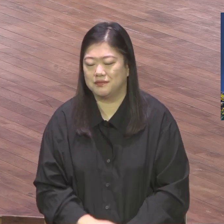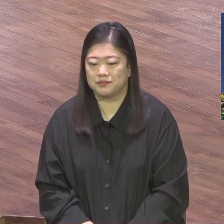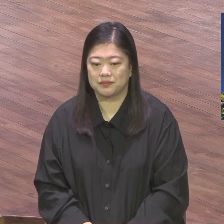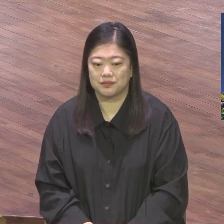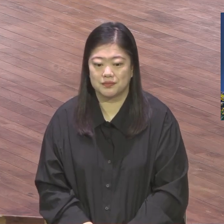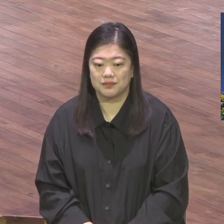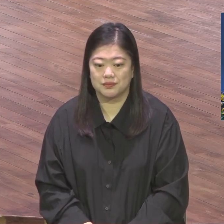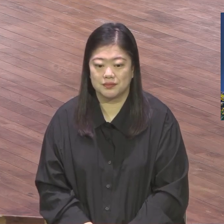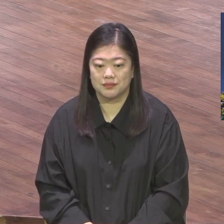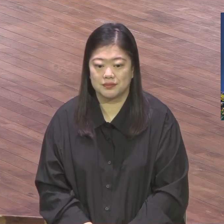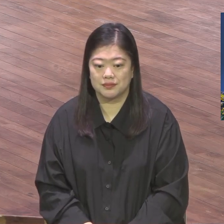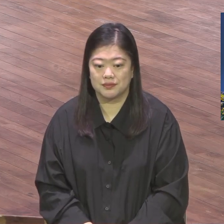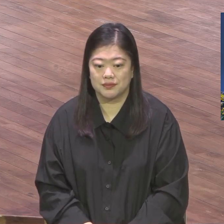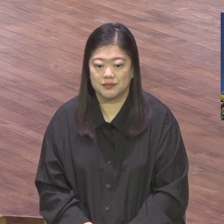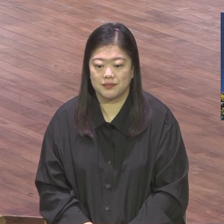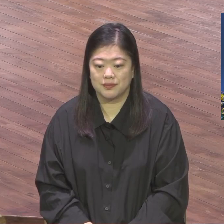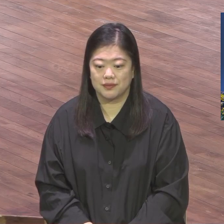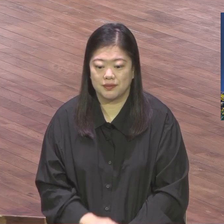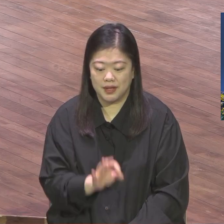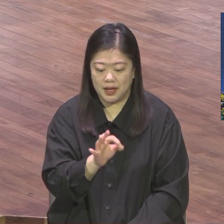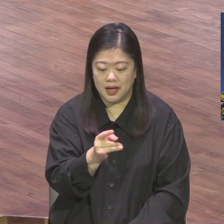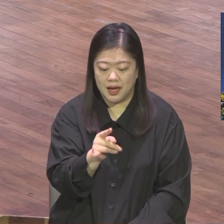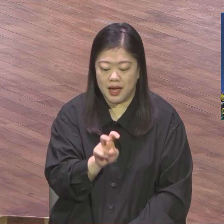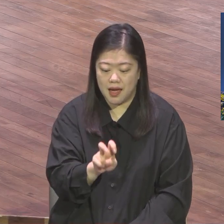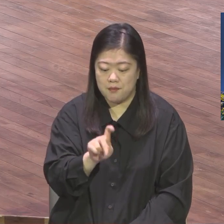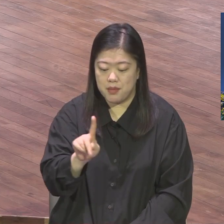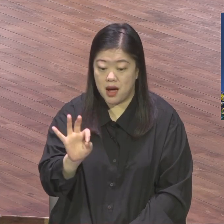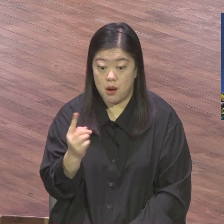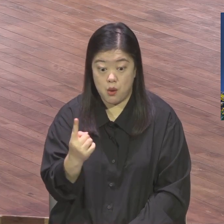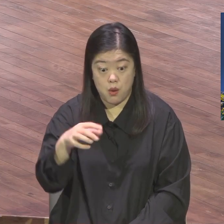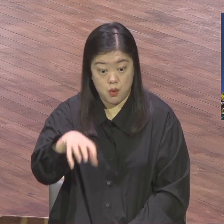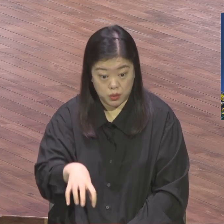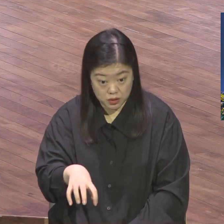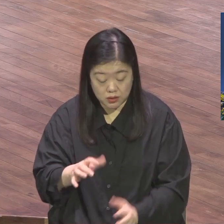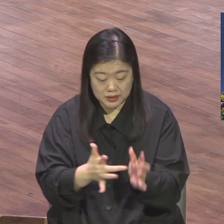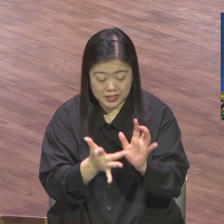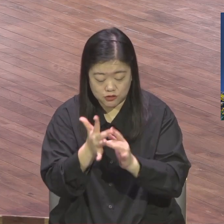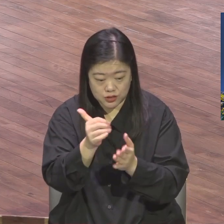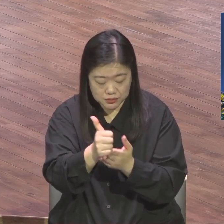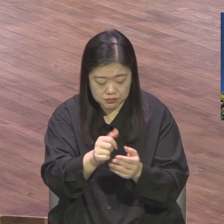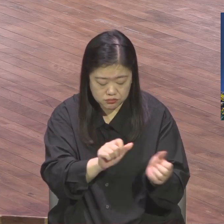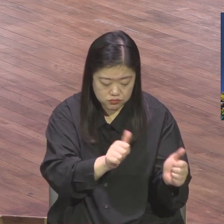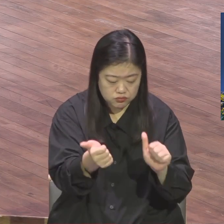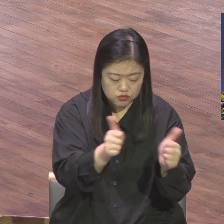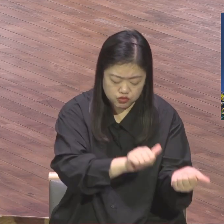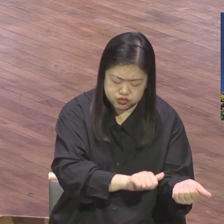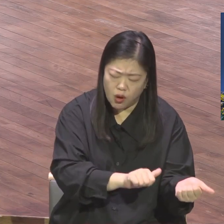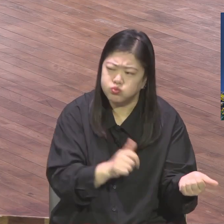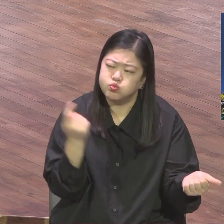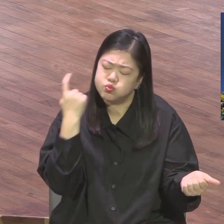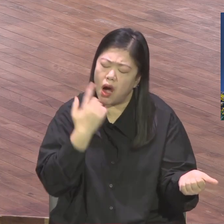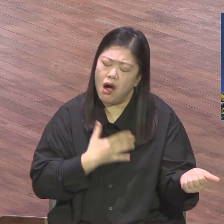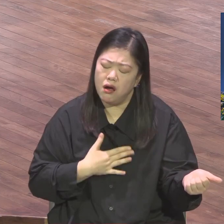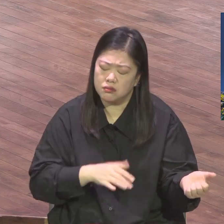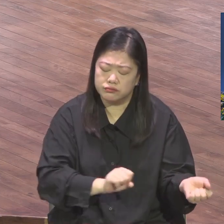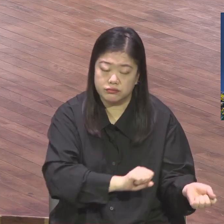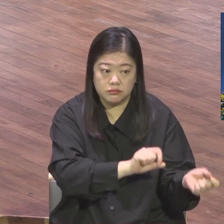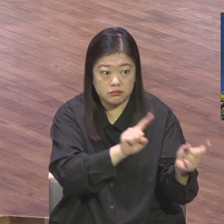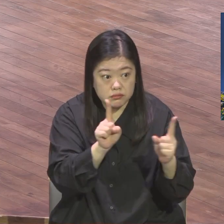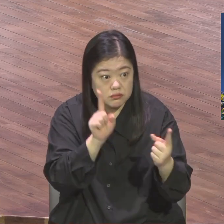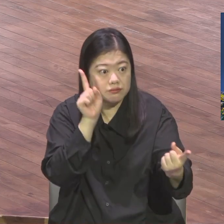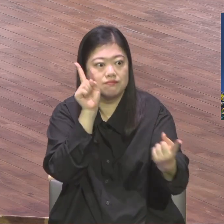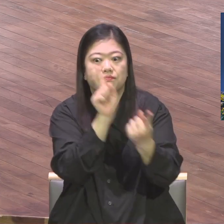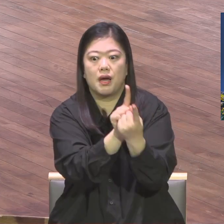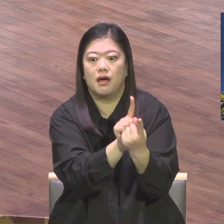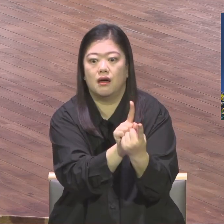예수님을 부활하신 예수님을 만났죠. 예수님인 줄 몰랐습니다. 성경을 풀어서 가르쳐주는데 이들이 이런